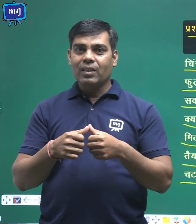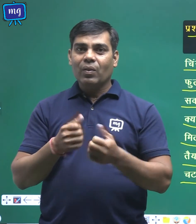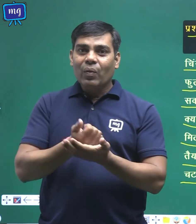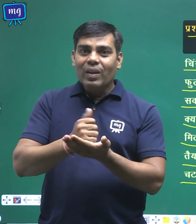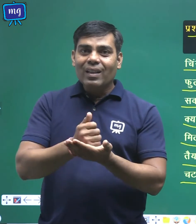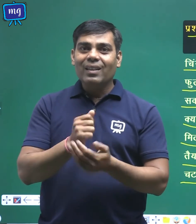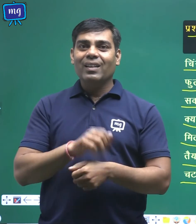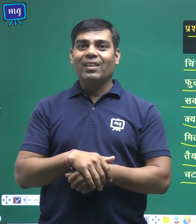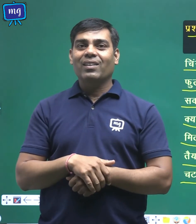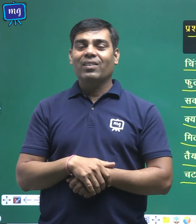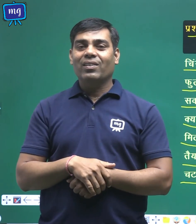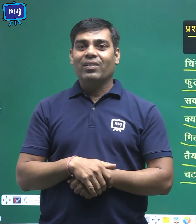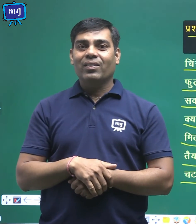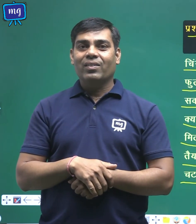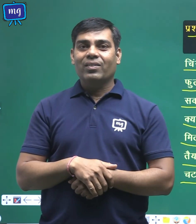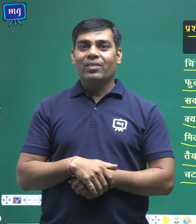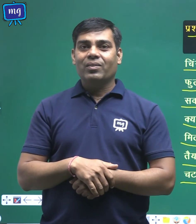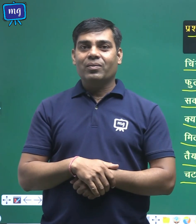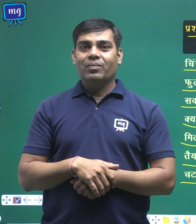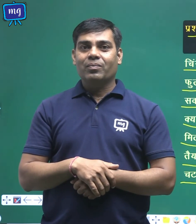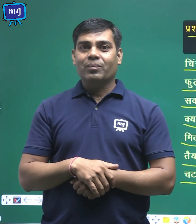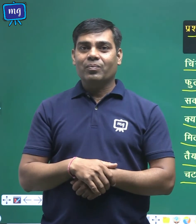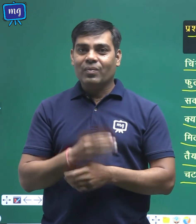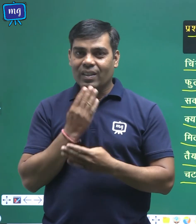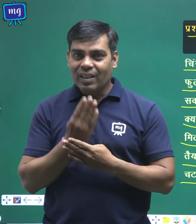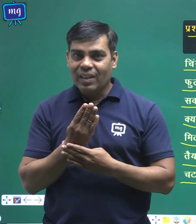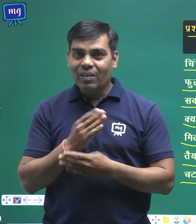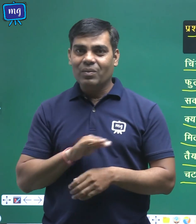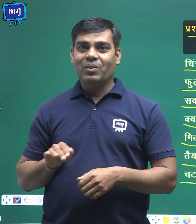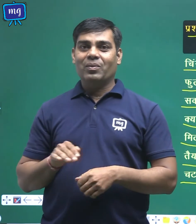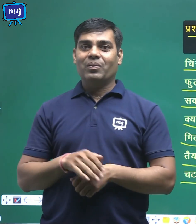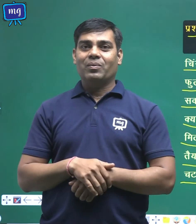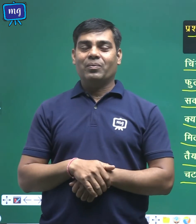याद करें। धन्यवाद बच्चों।